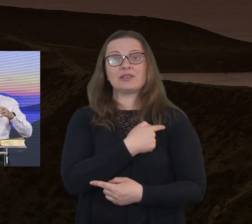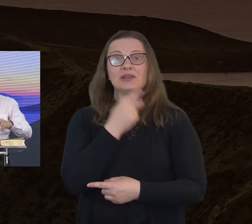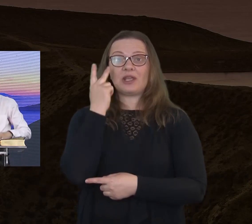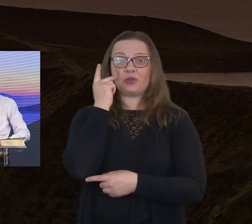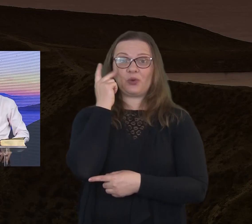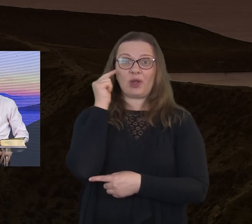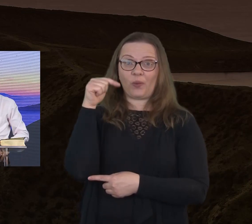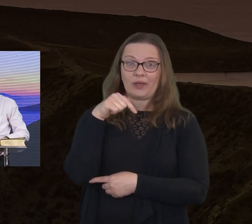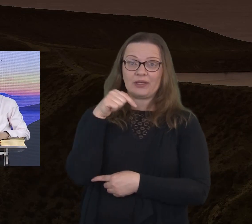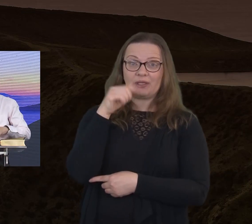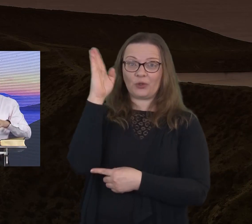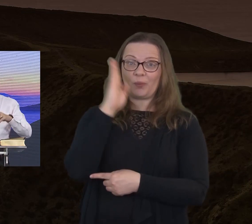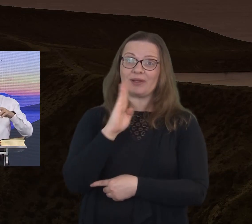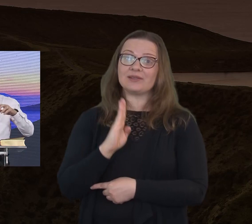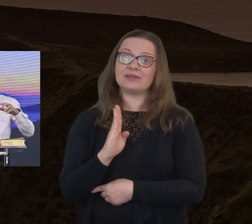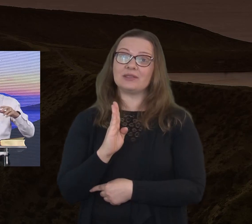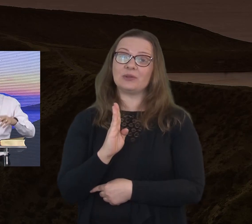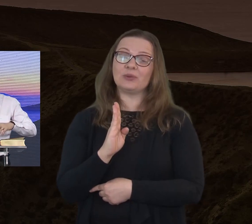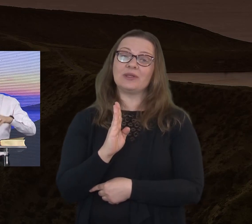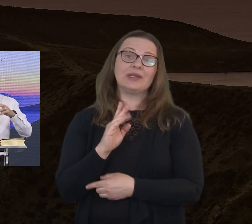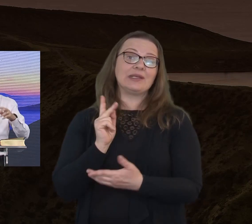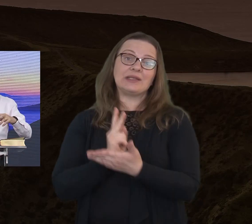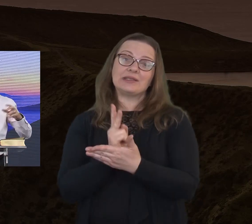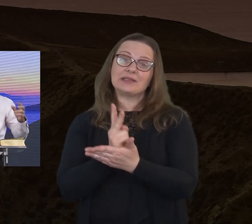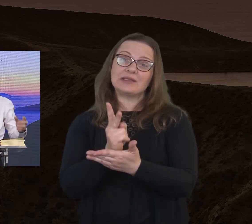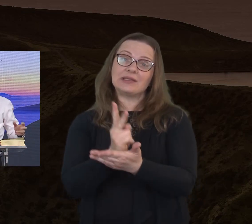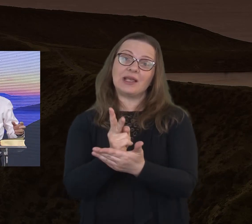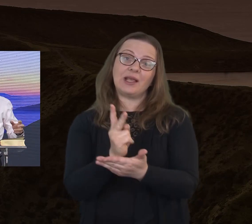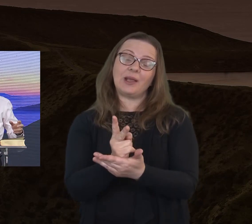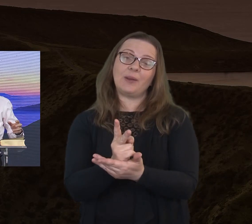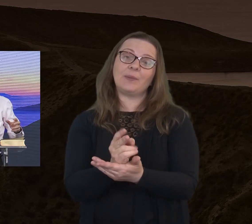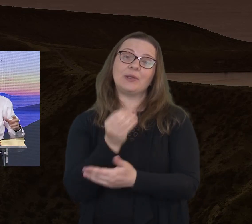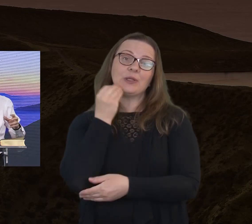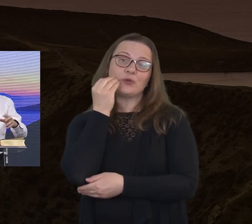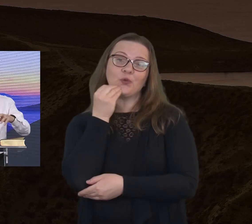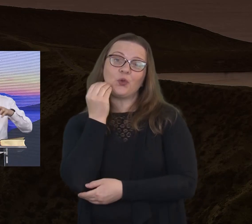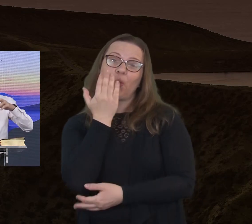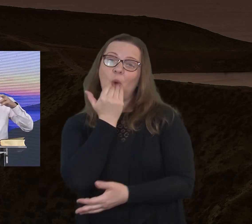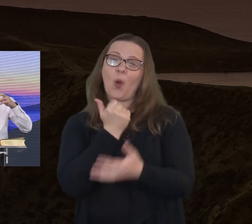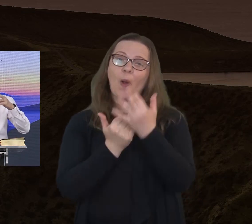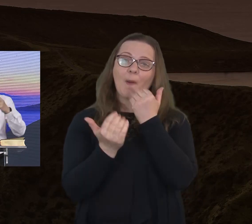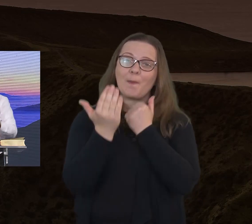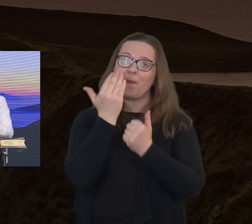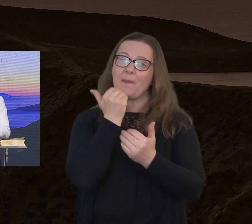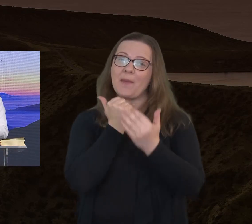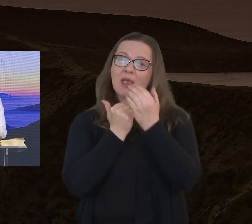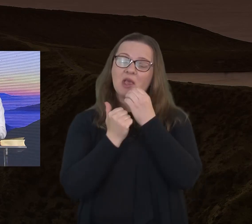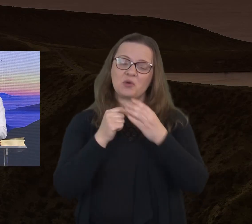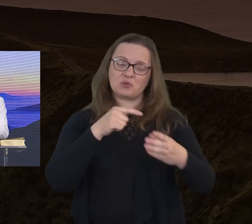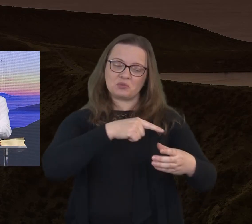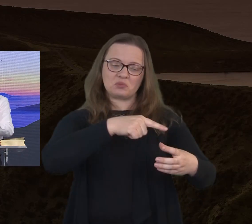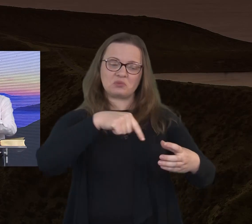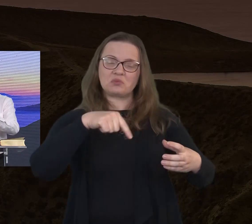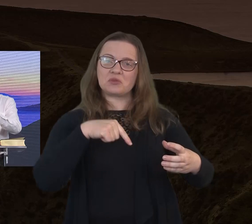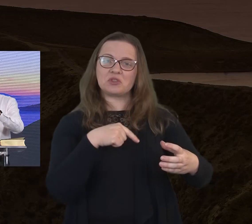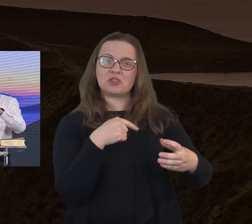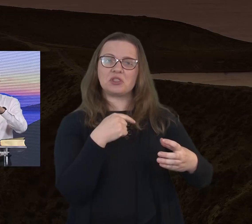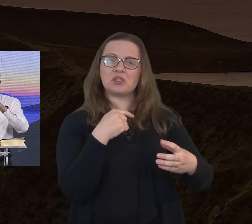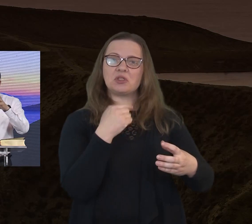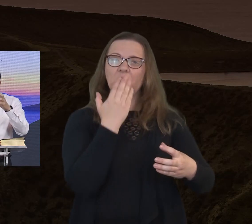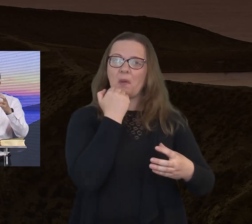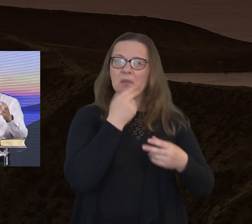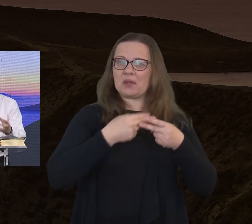desde criança desfrutou das riquezas do Brasil e comeu dessas riquezas,